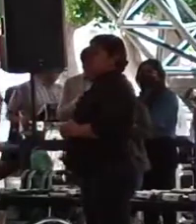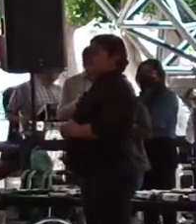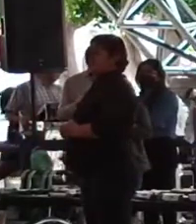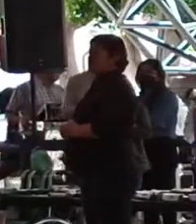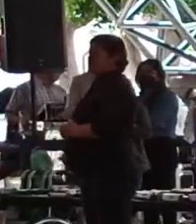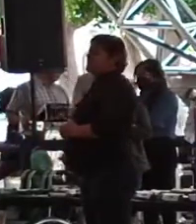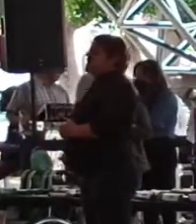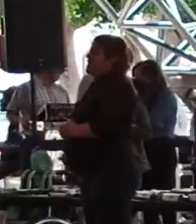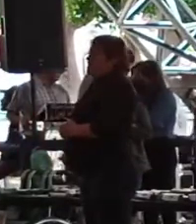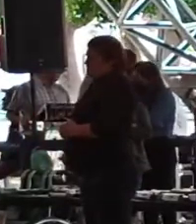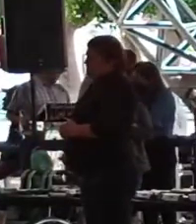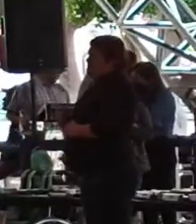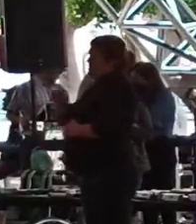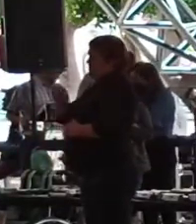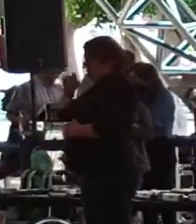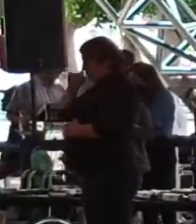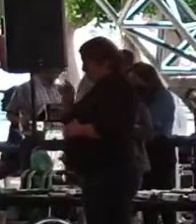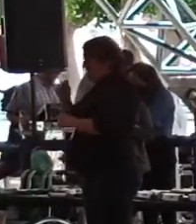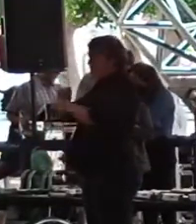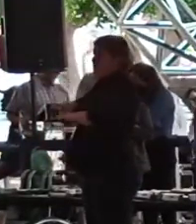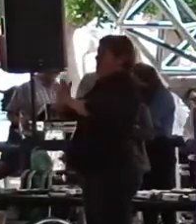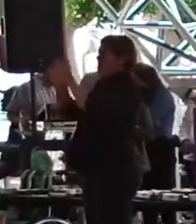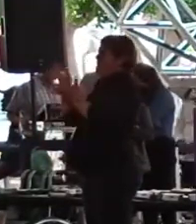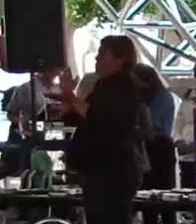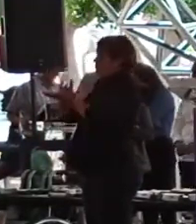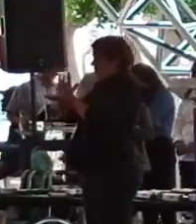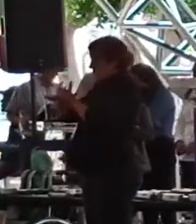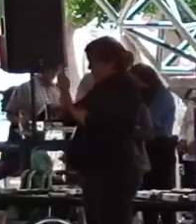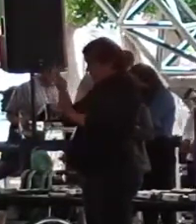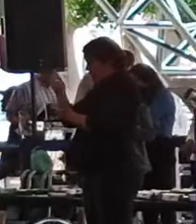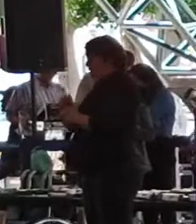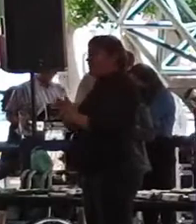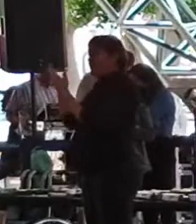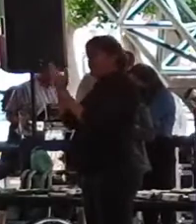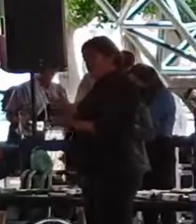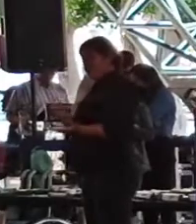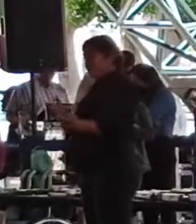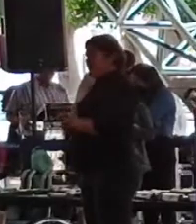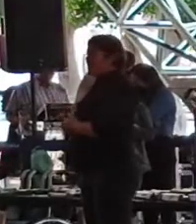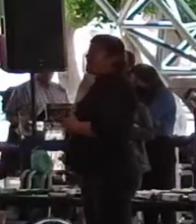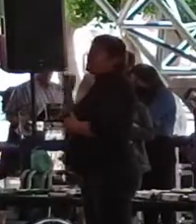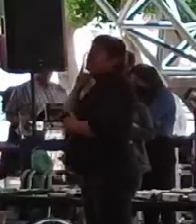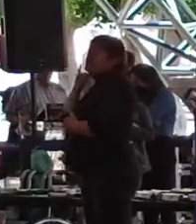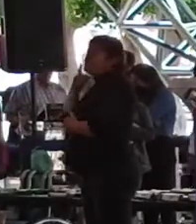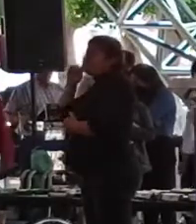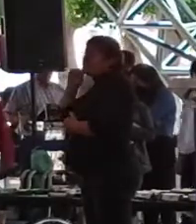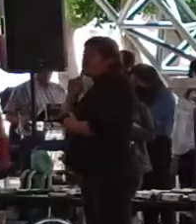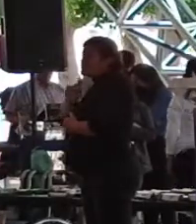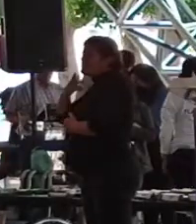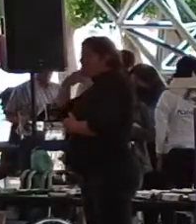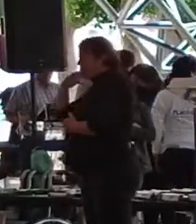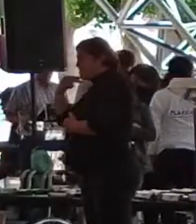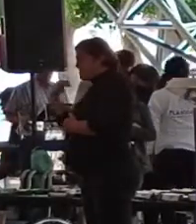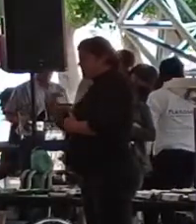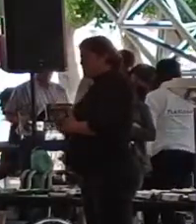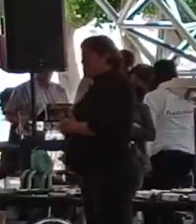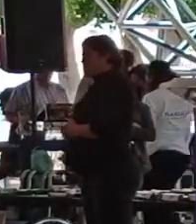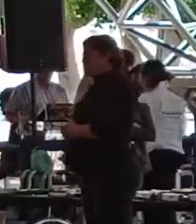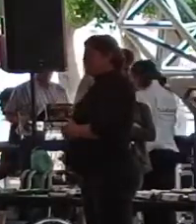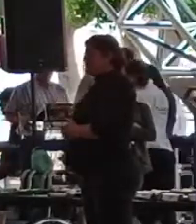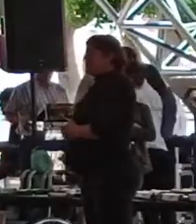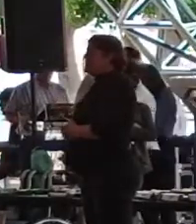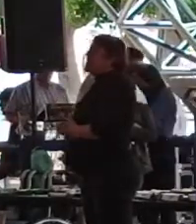Desde luego agradecer la presencia de las diputadas, de los diputados, de